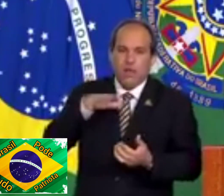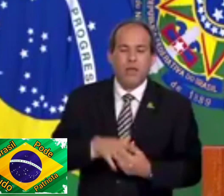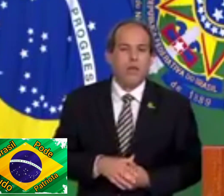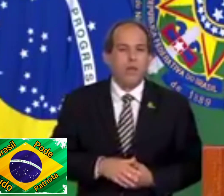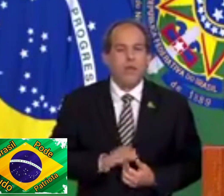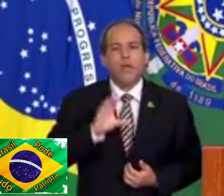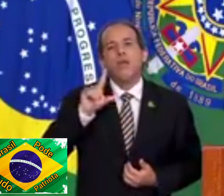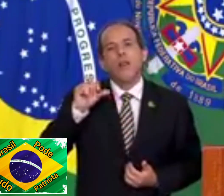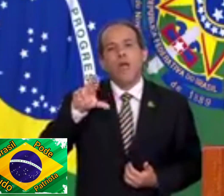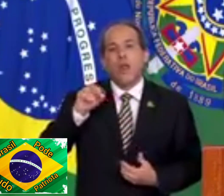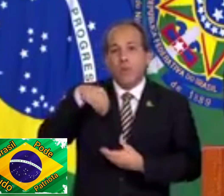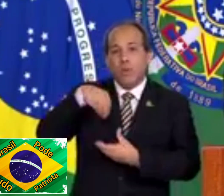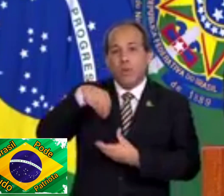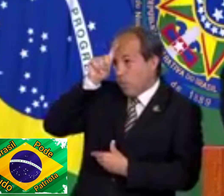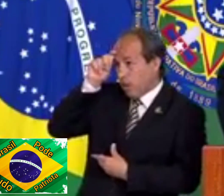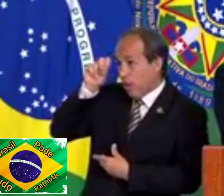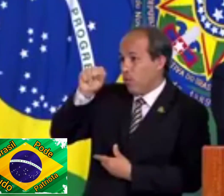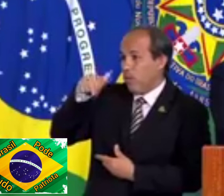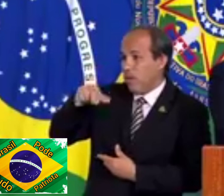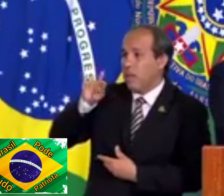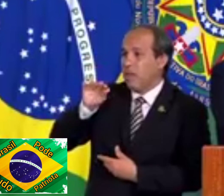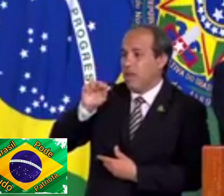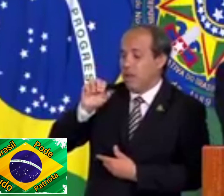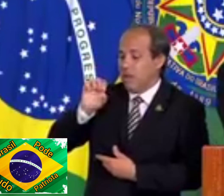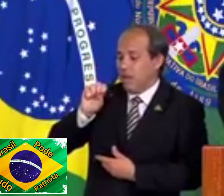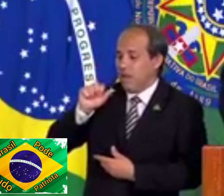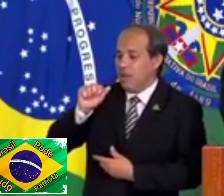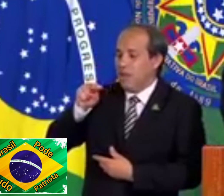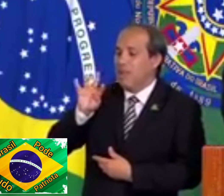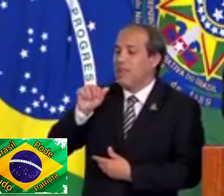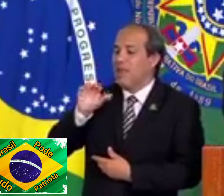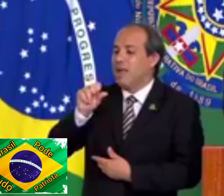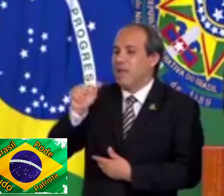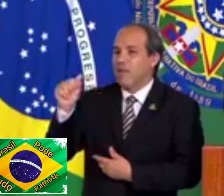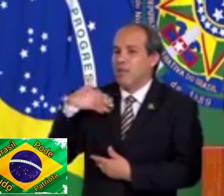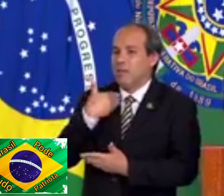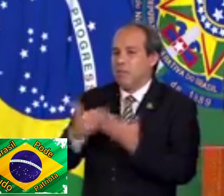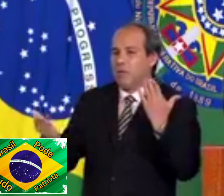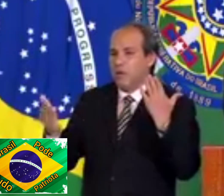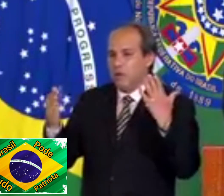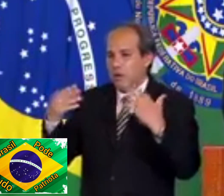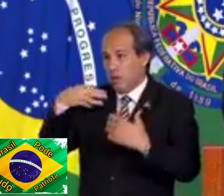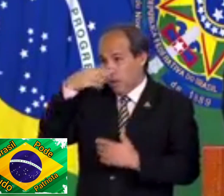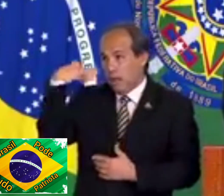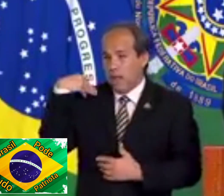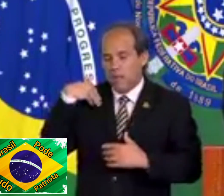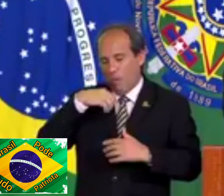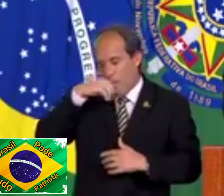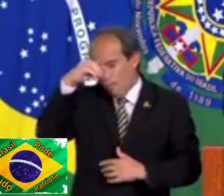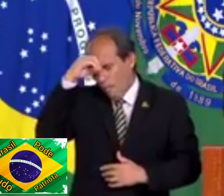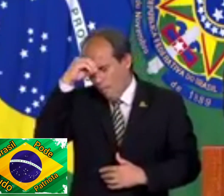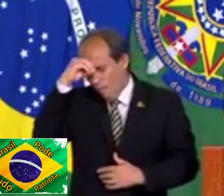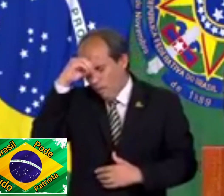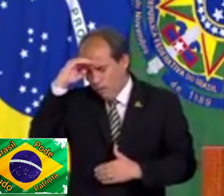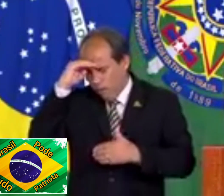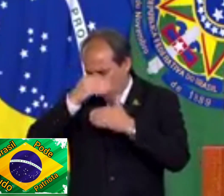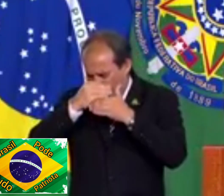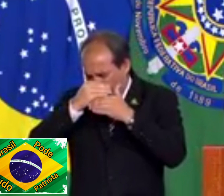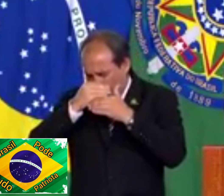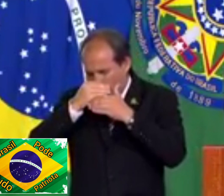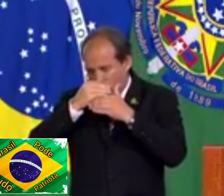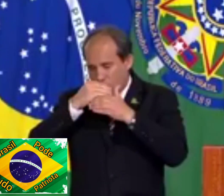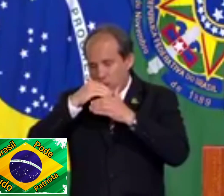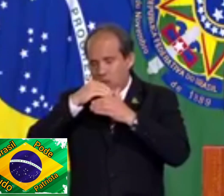Logicamente, na Santa Casa, perdi os sentidos. Só fui acordar entrando num avião. E